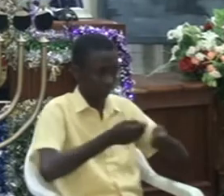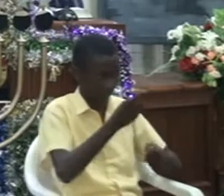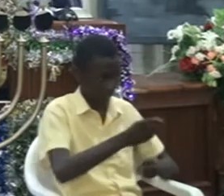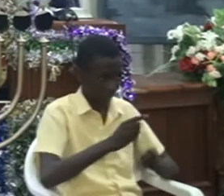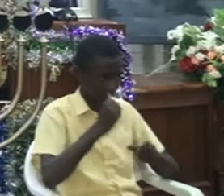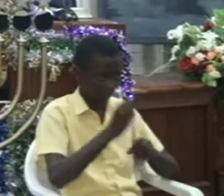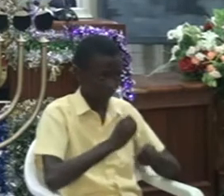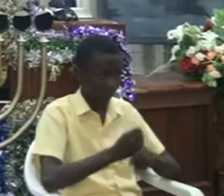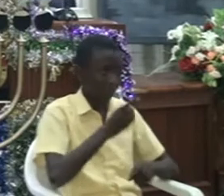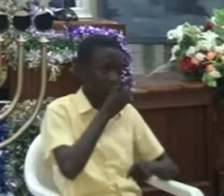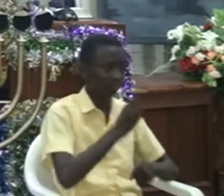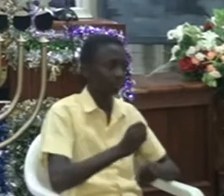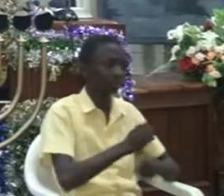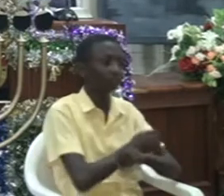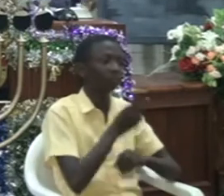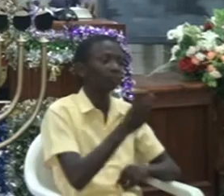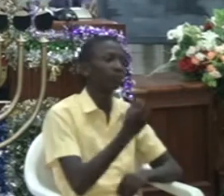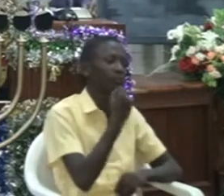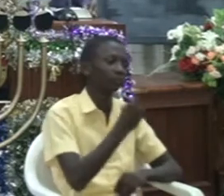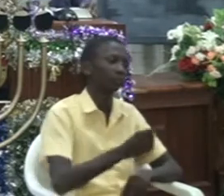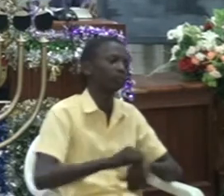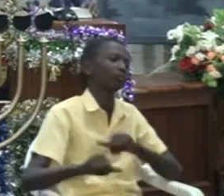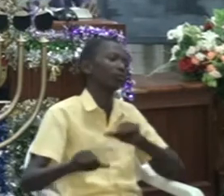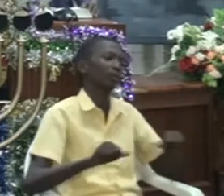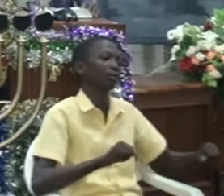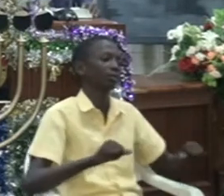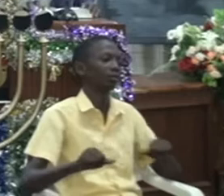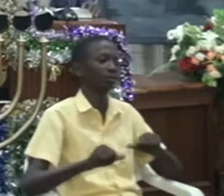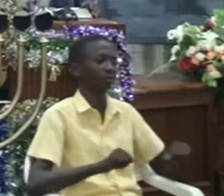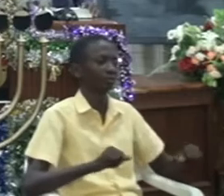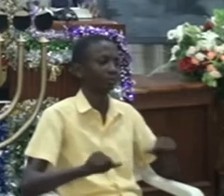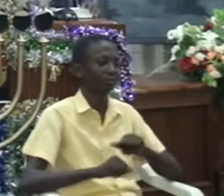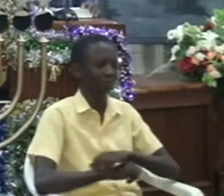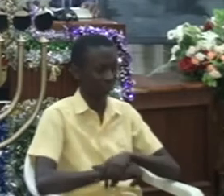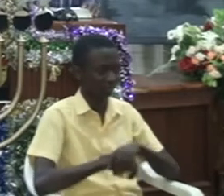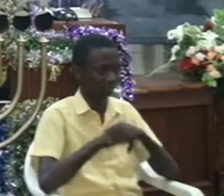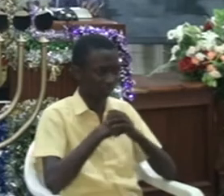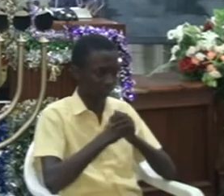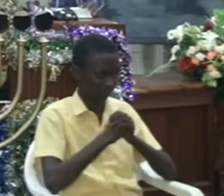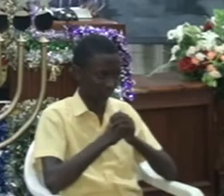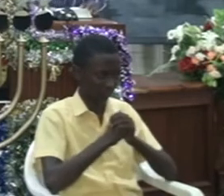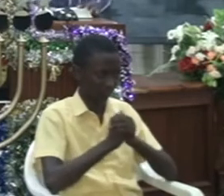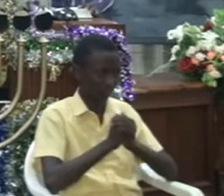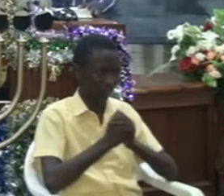kile kitendo. Accompli. Anasema nitimizie kitendo, nitimizie.